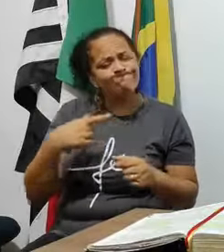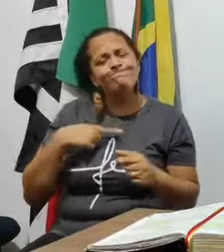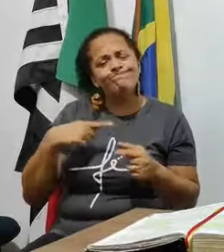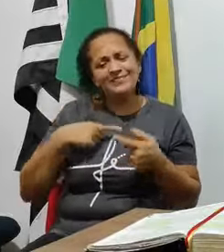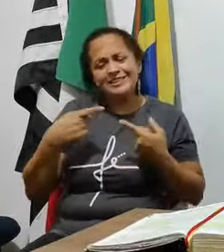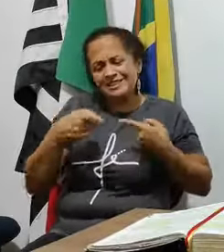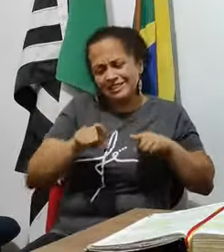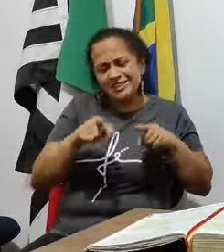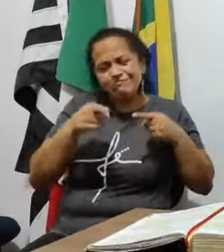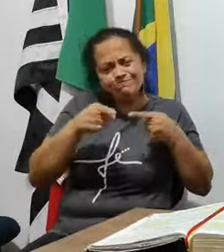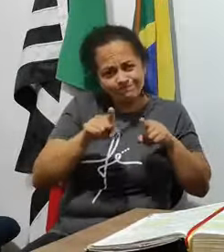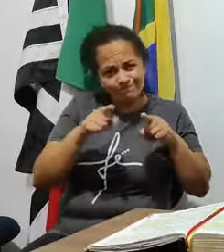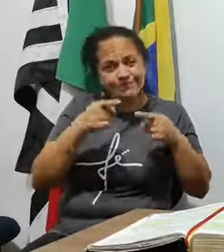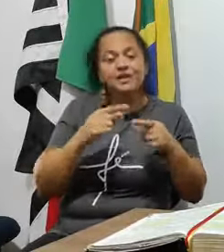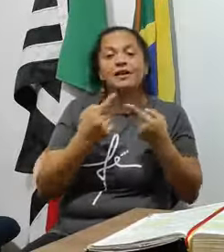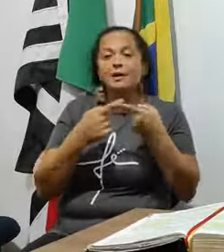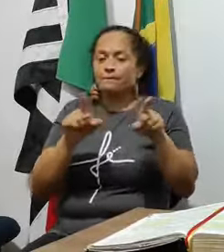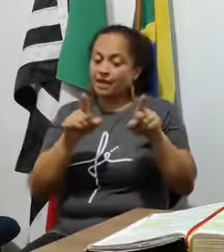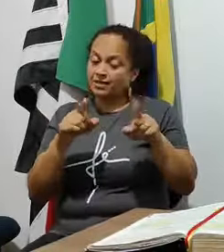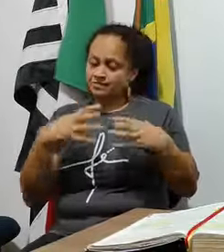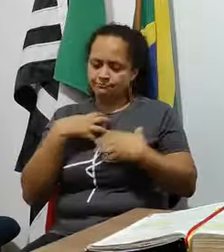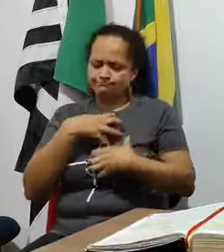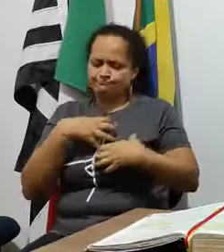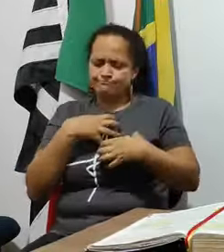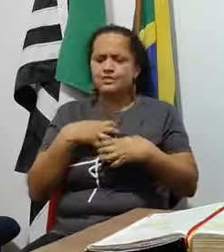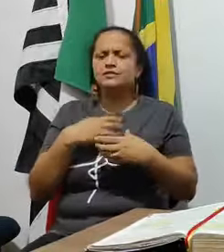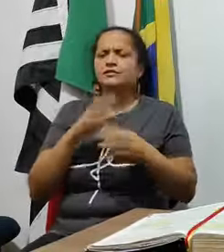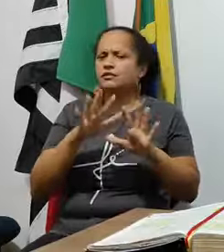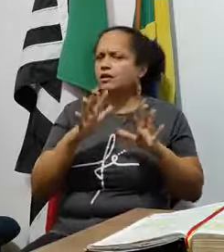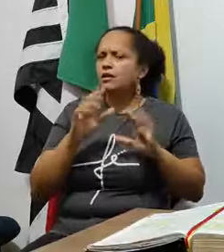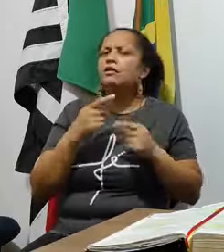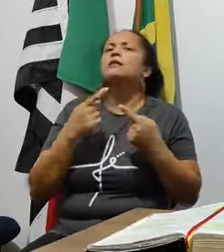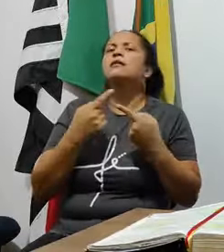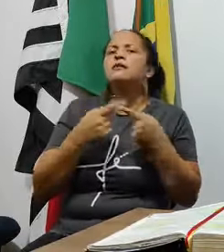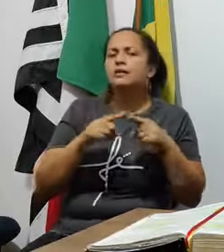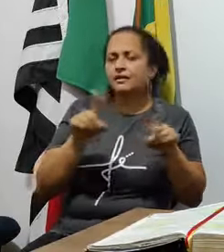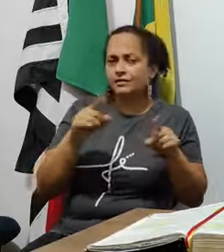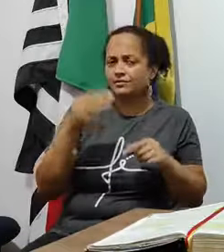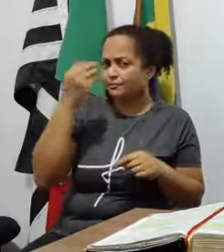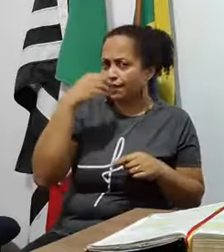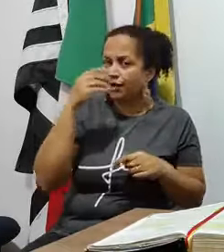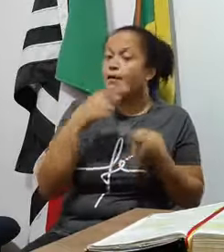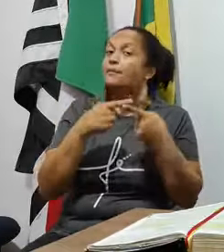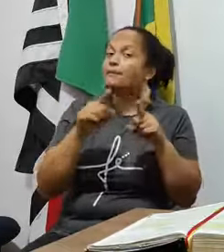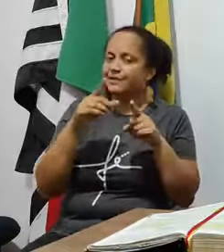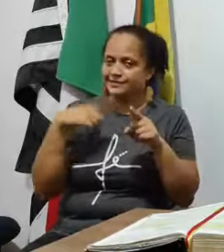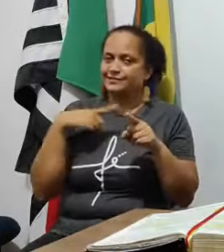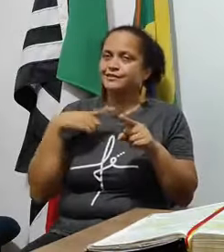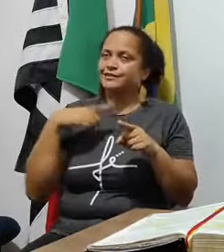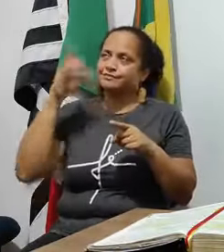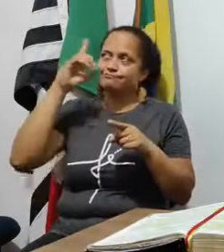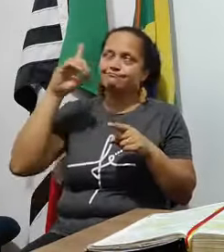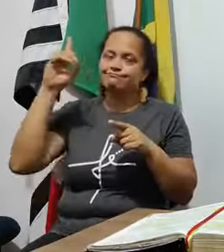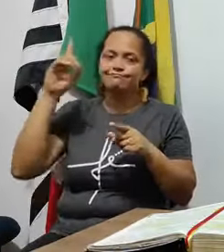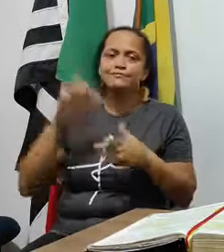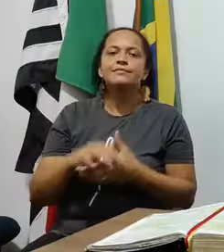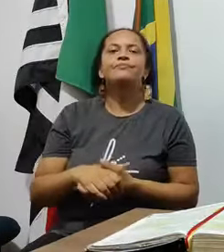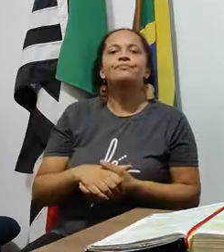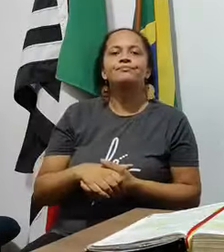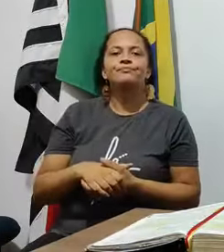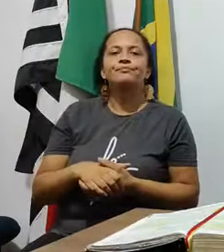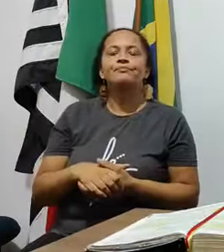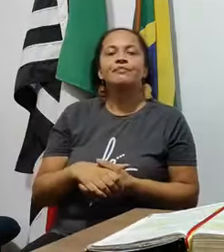não angustiados, perplexos, mas não desanimados. E aí ele vai discorrendo esse assunto, né?